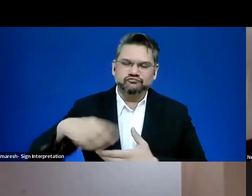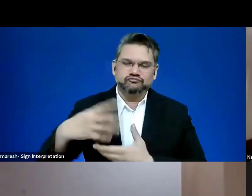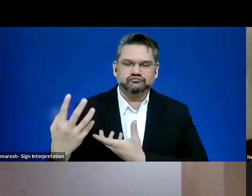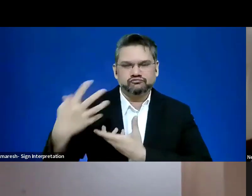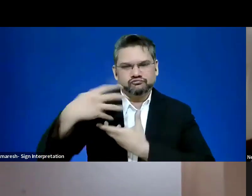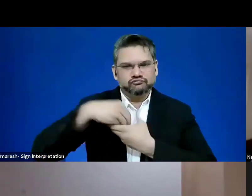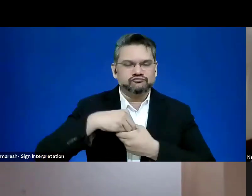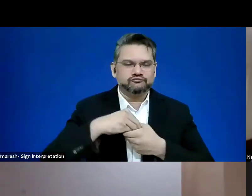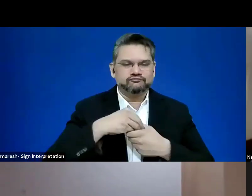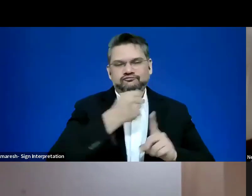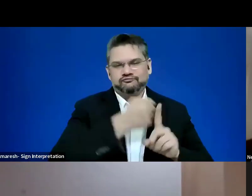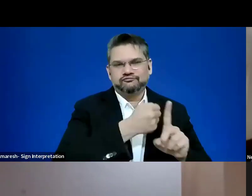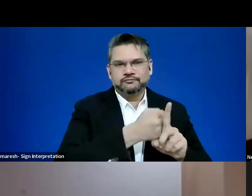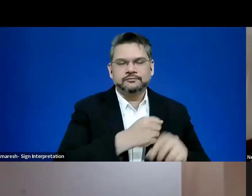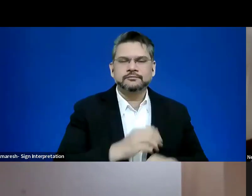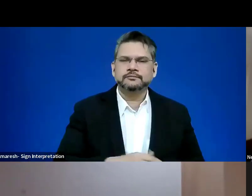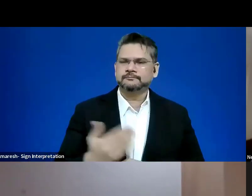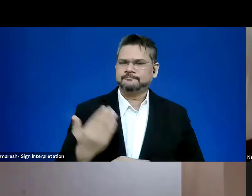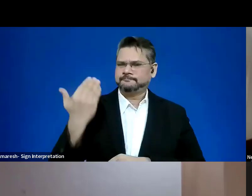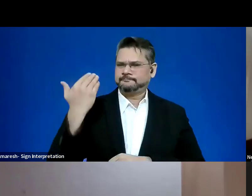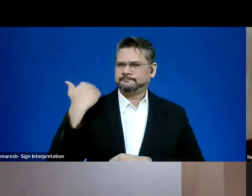的贡献。